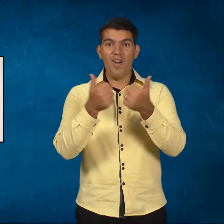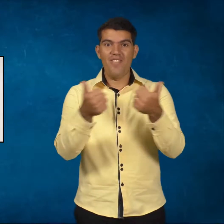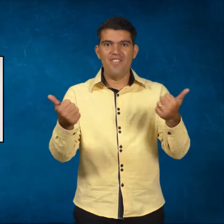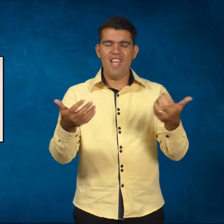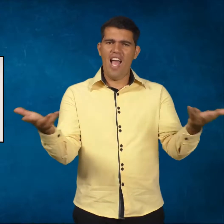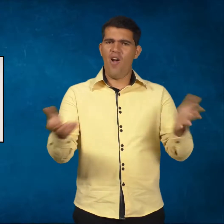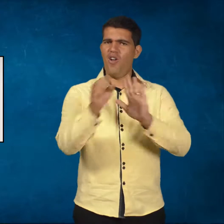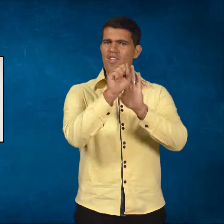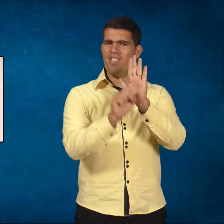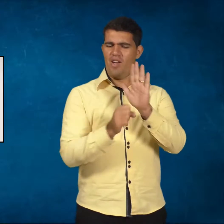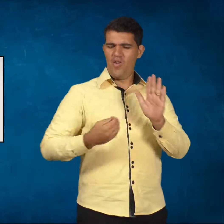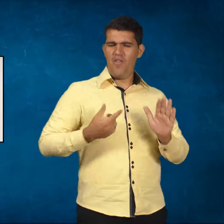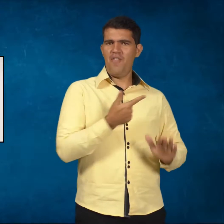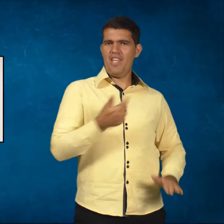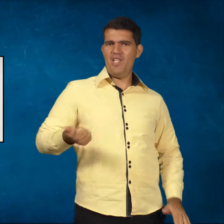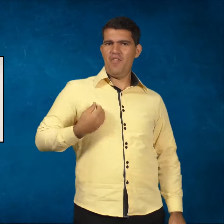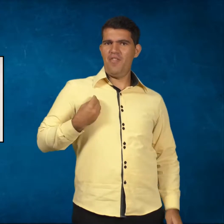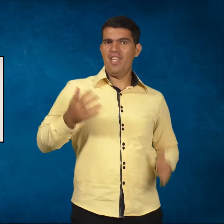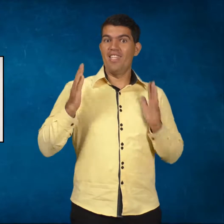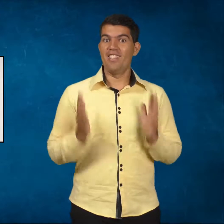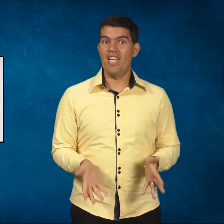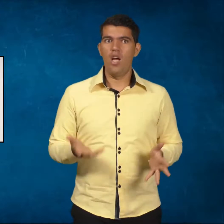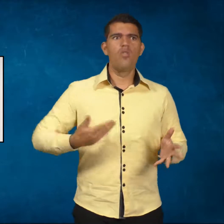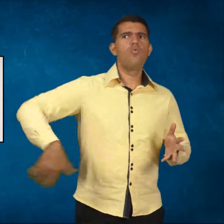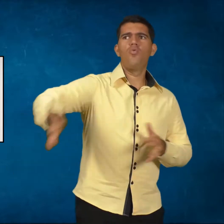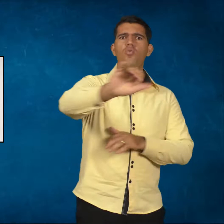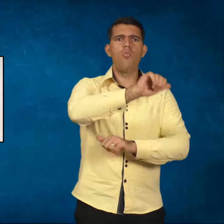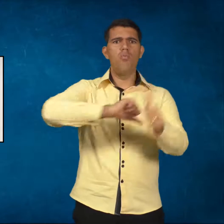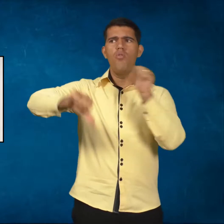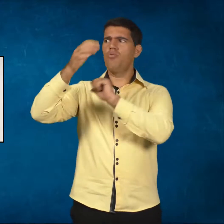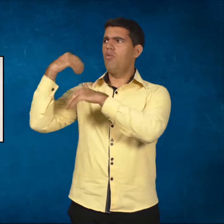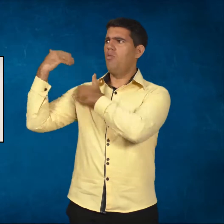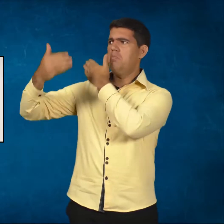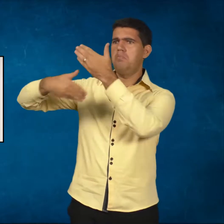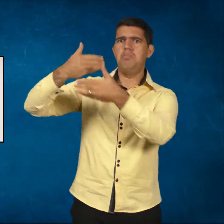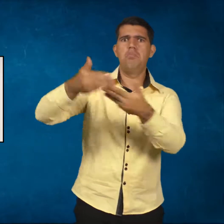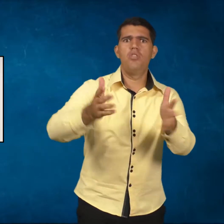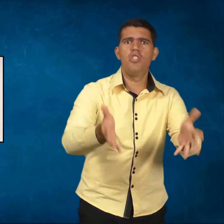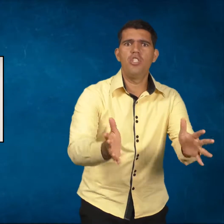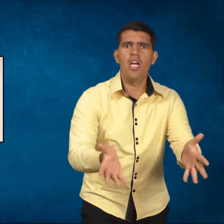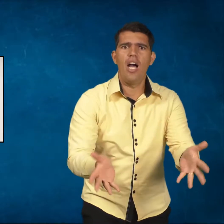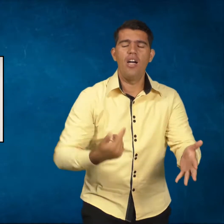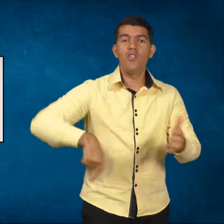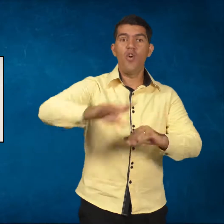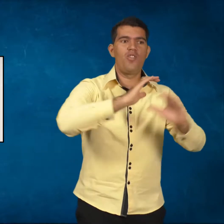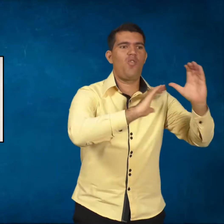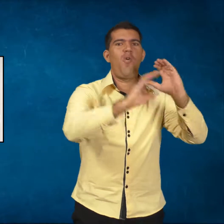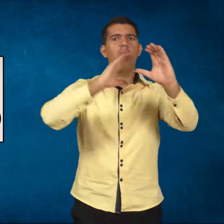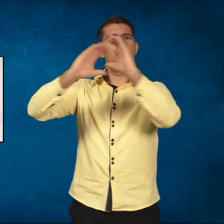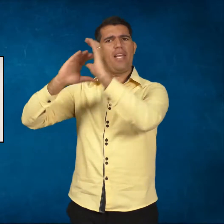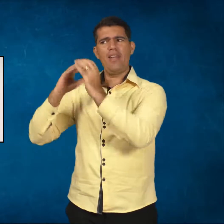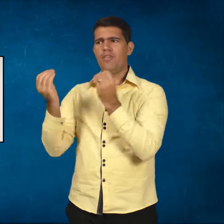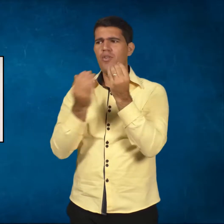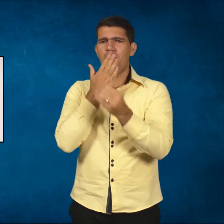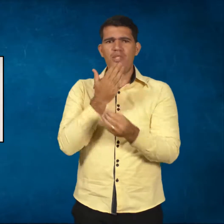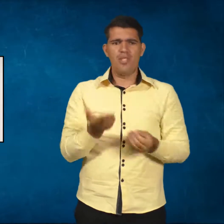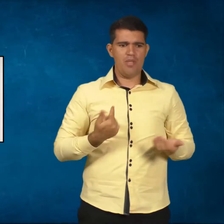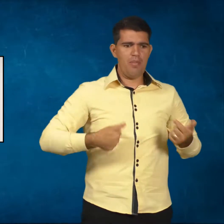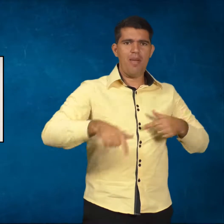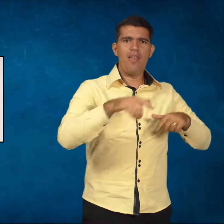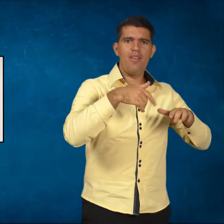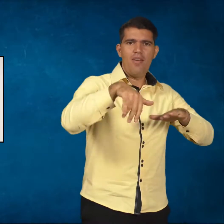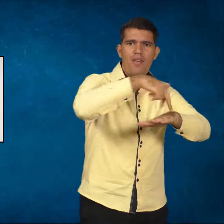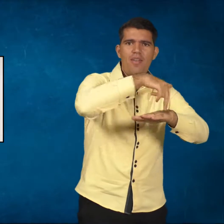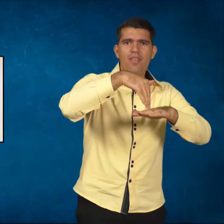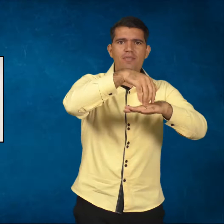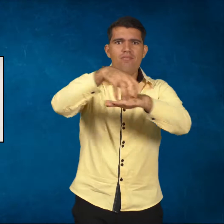Olá, estamos no século XXI. Praticamente tudo mudou com o passar do tempo. O modo como nos comunicamos, o modo como nos locomovemos